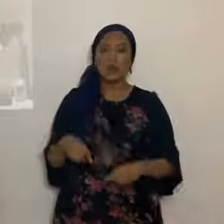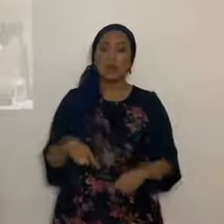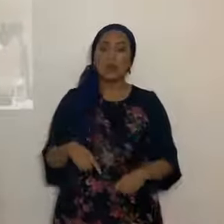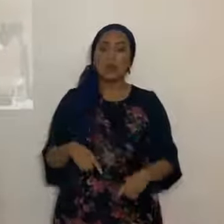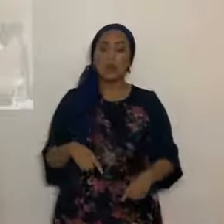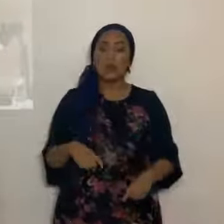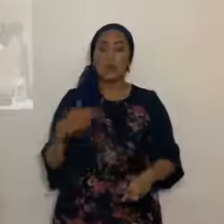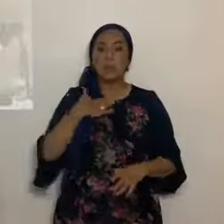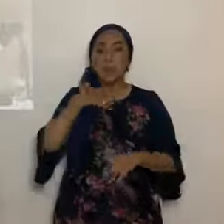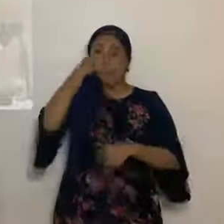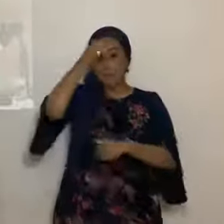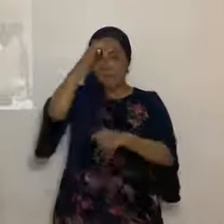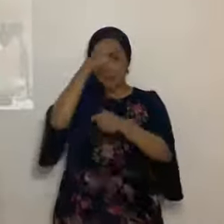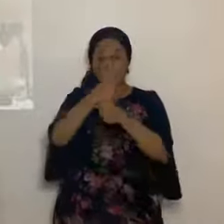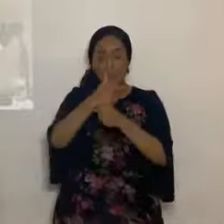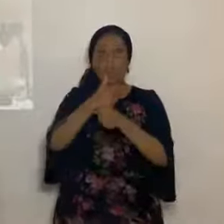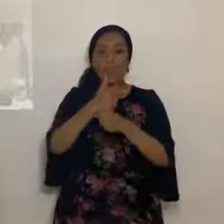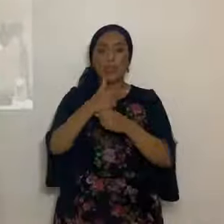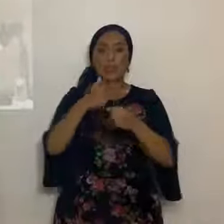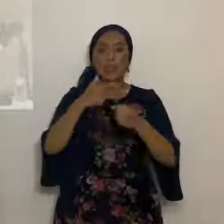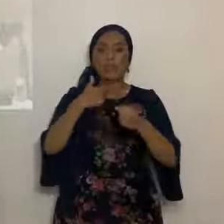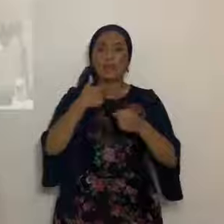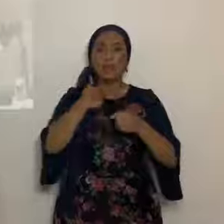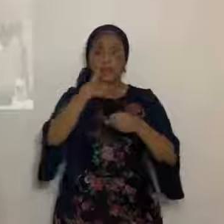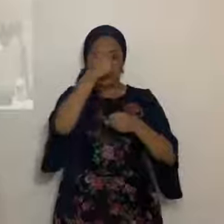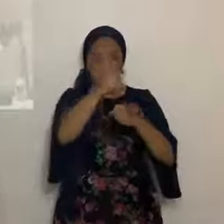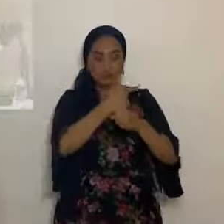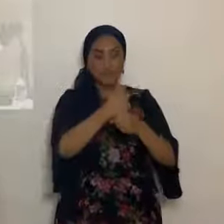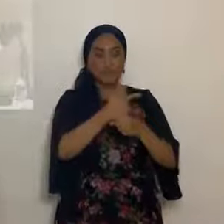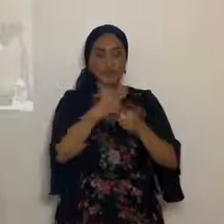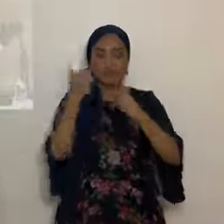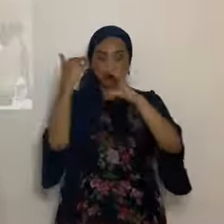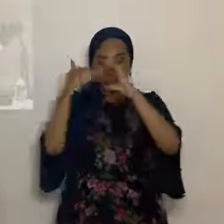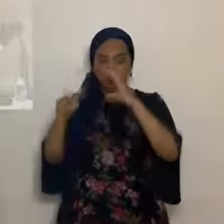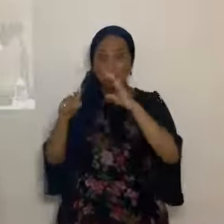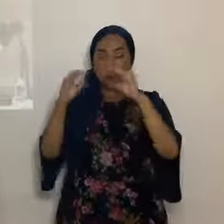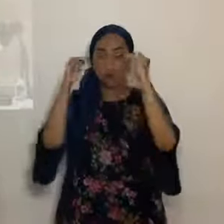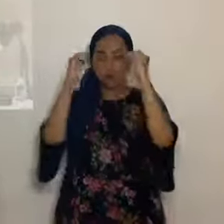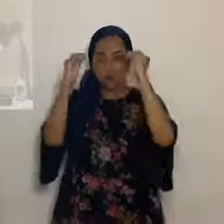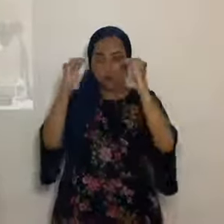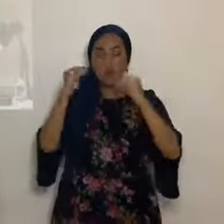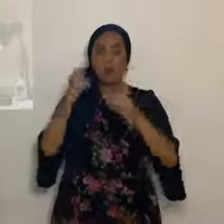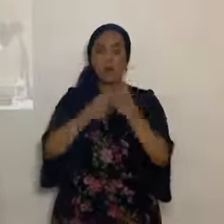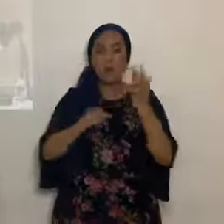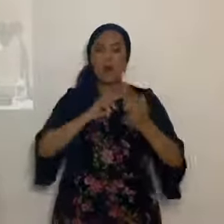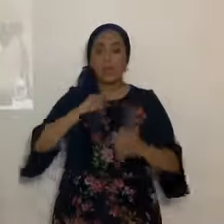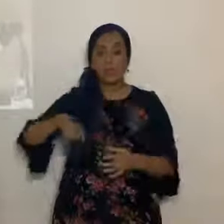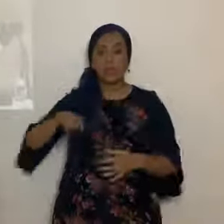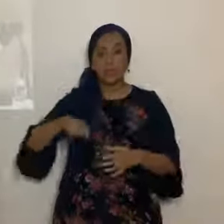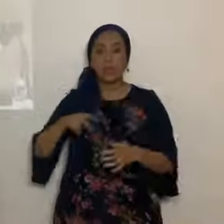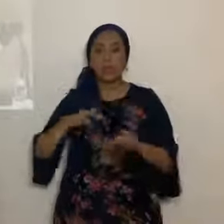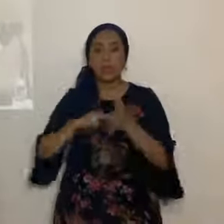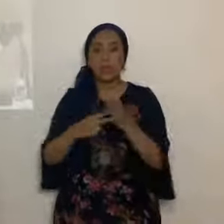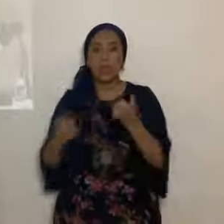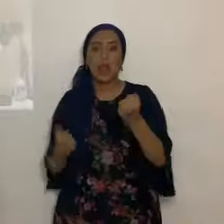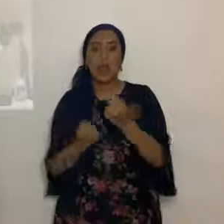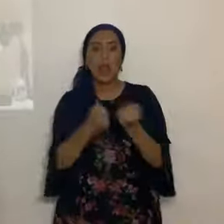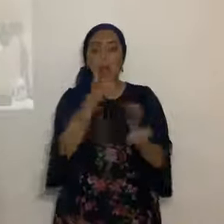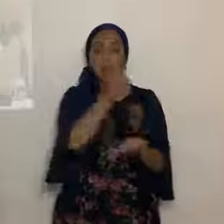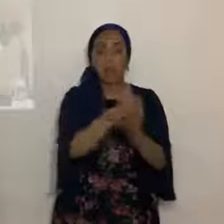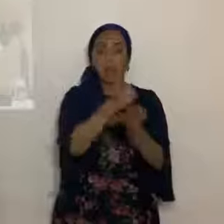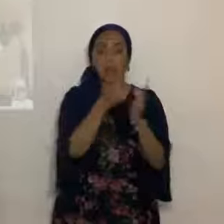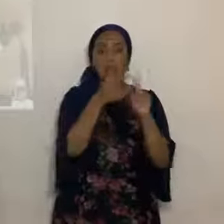Epafrodito, mi hermano y colaborador y compañero de milicia, vuestro mensajero y ministrador de mis necesidades. O sea, se ve que era un ayudante de